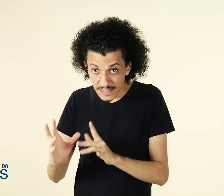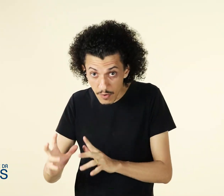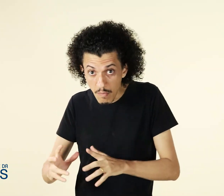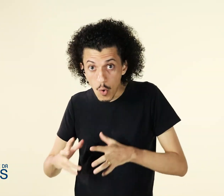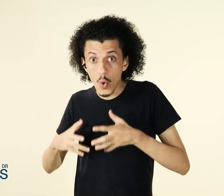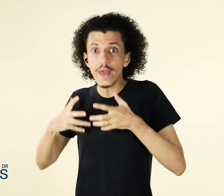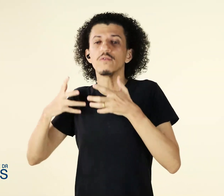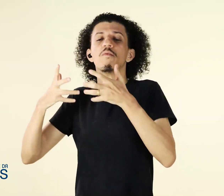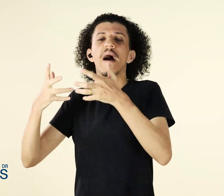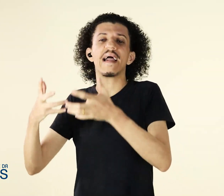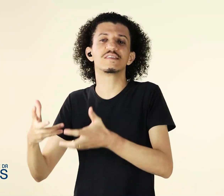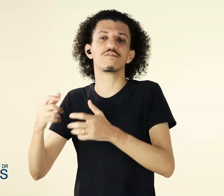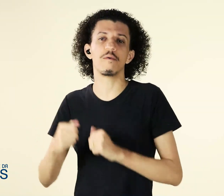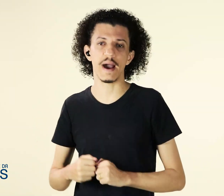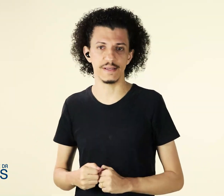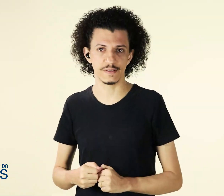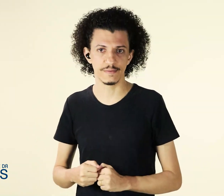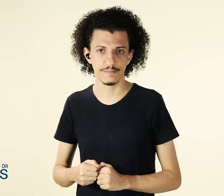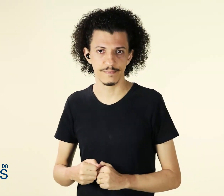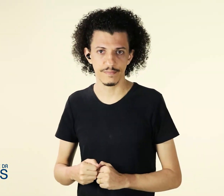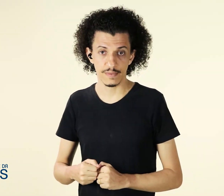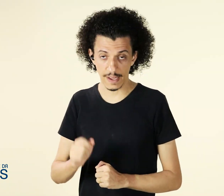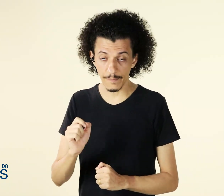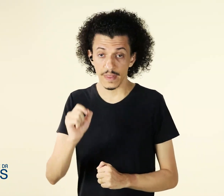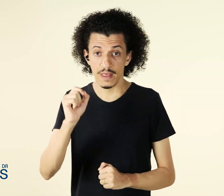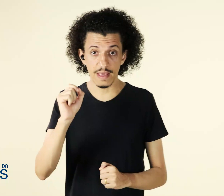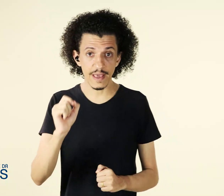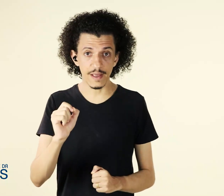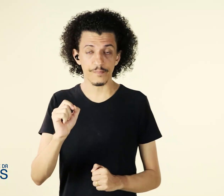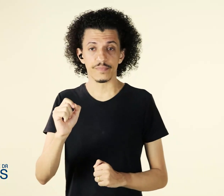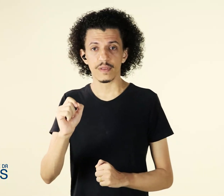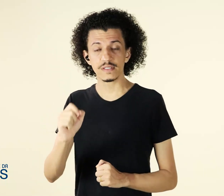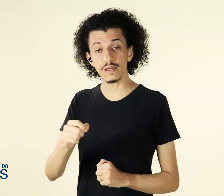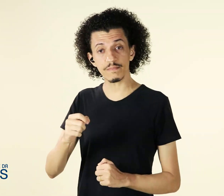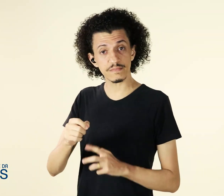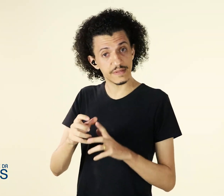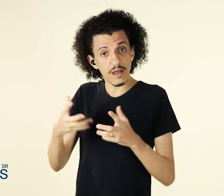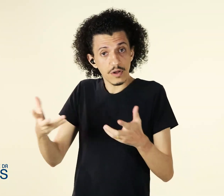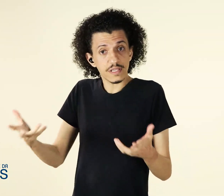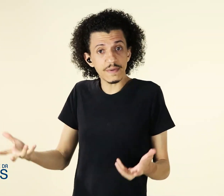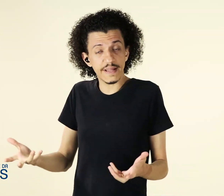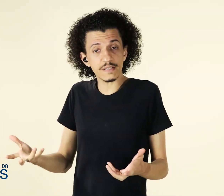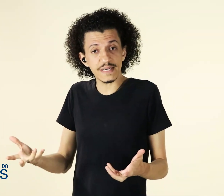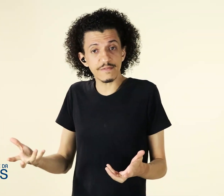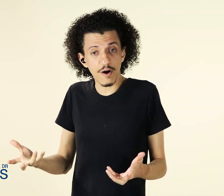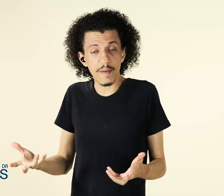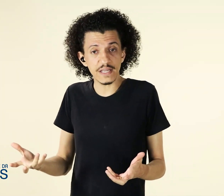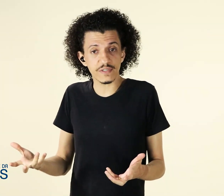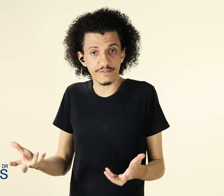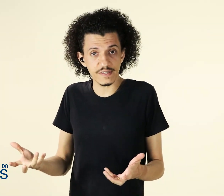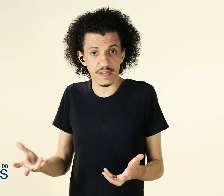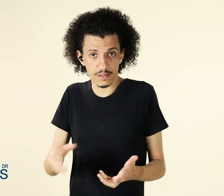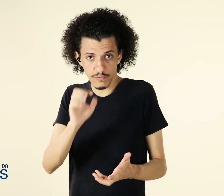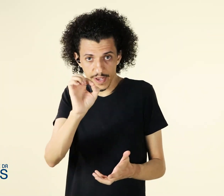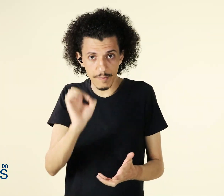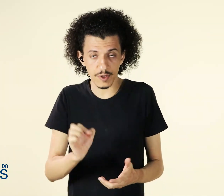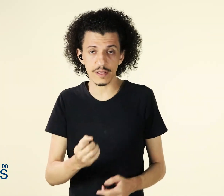são muito mais formais. Tá? E aí, tem outras maneiras mais informais de você fazer. Então vou recapitular aqui,